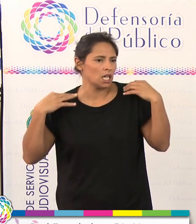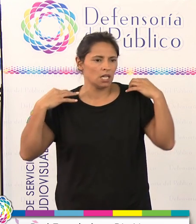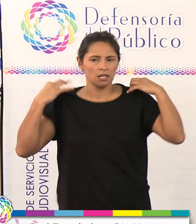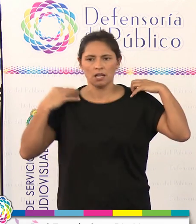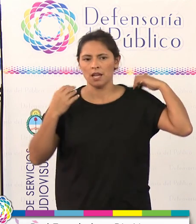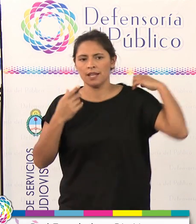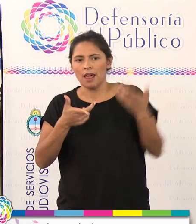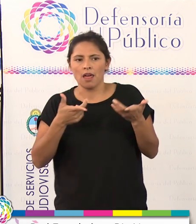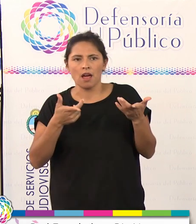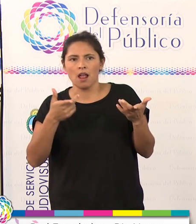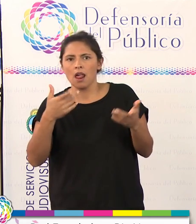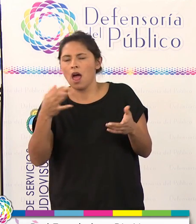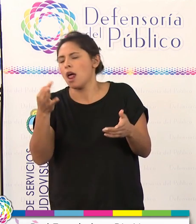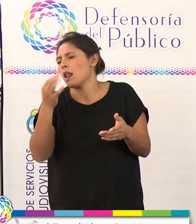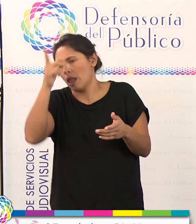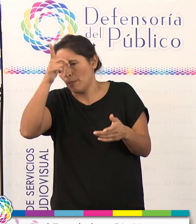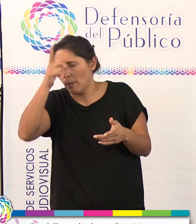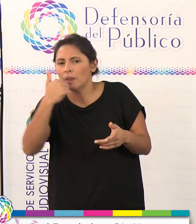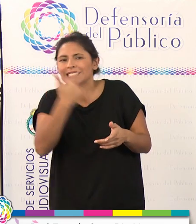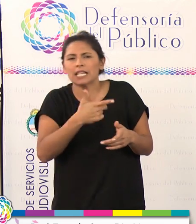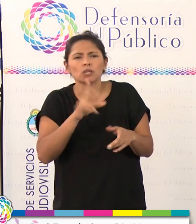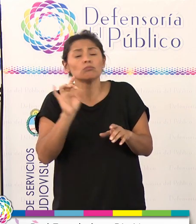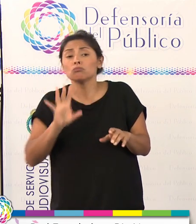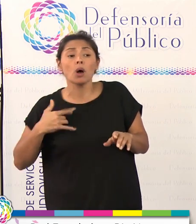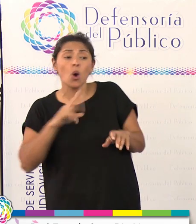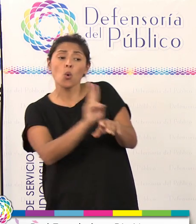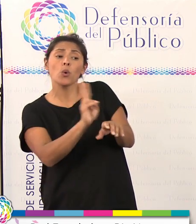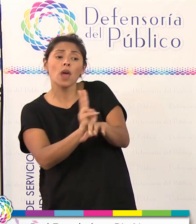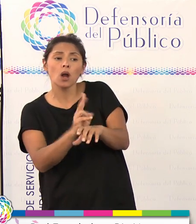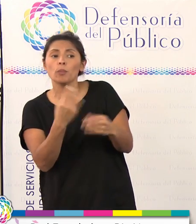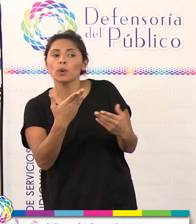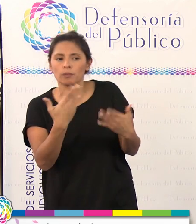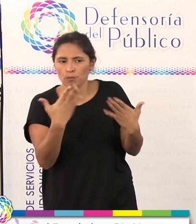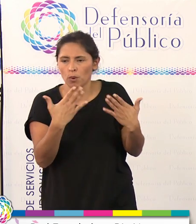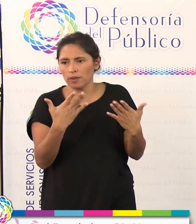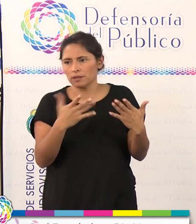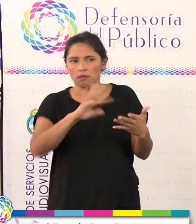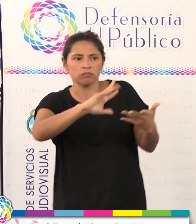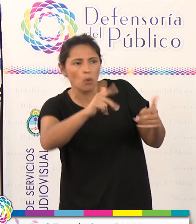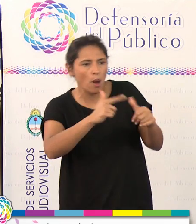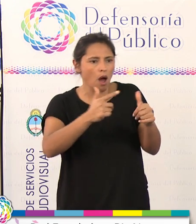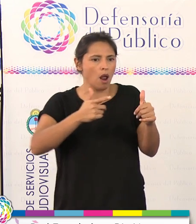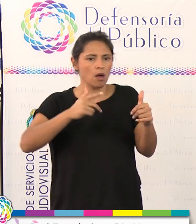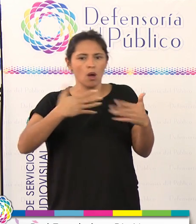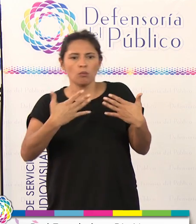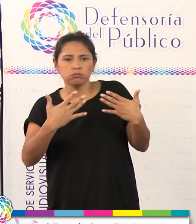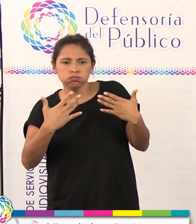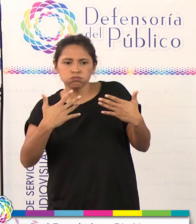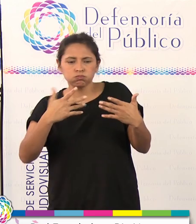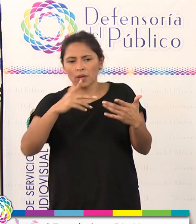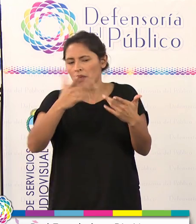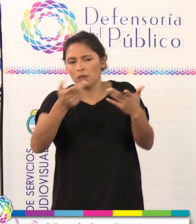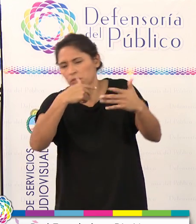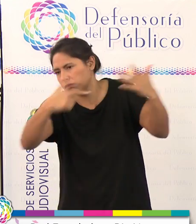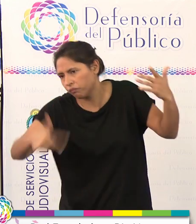para cuidarlos, digamos, ¿no? Por las dudas, o porque podían cometer un delito, o porque podían ser víctimas de delito. A partir de eso, la defensora presentó este